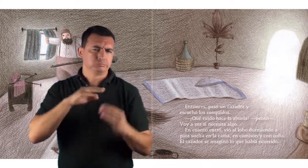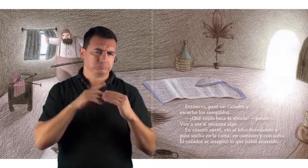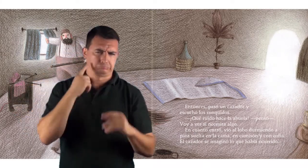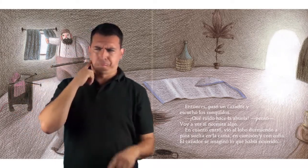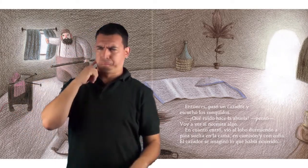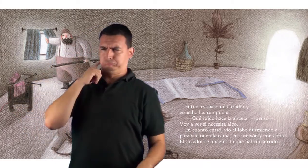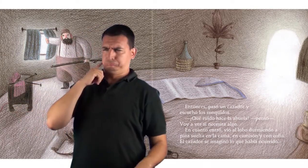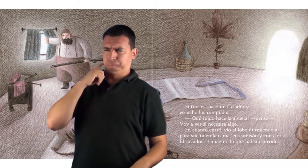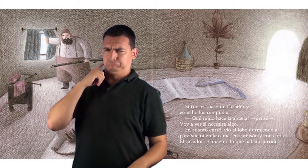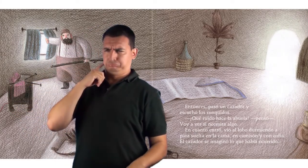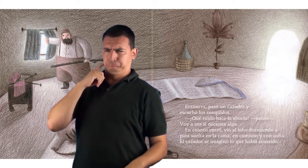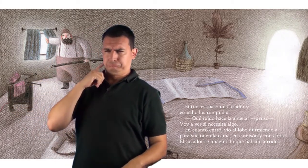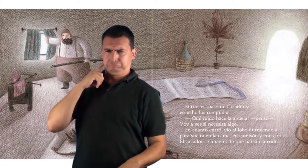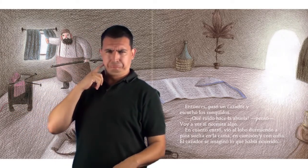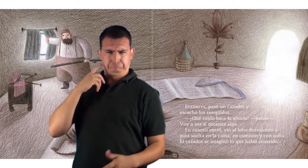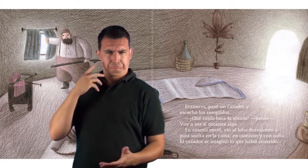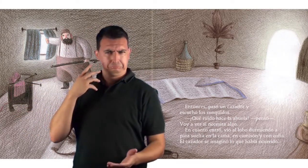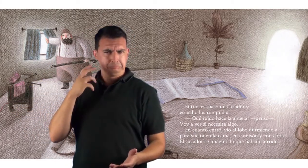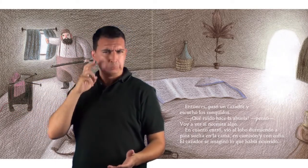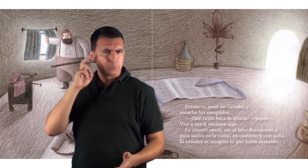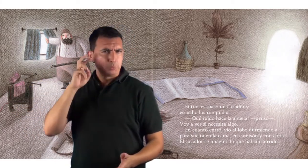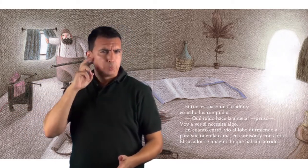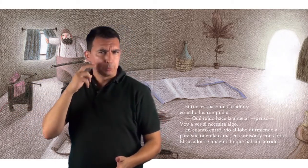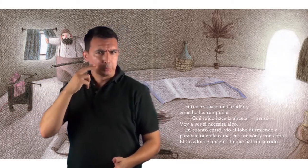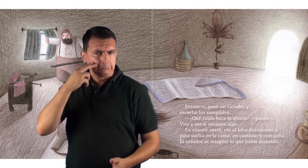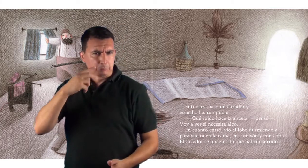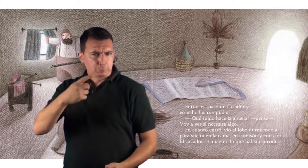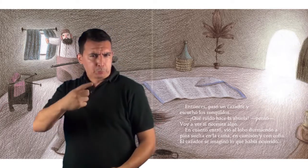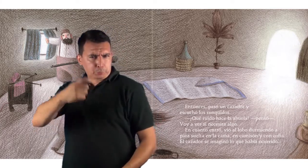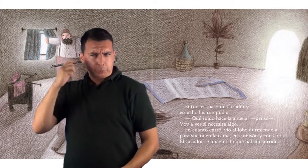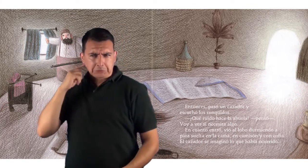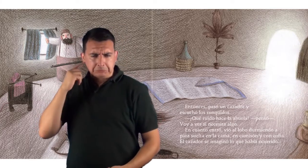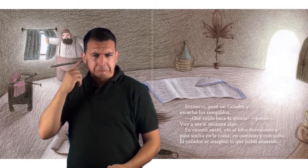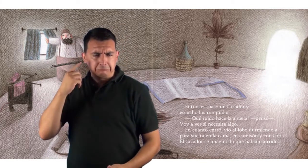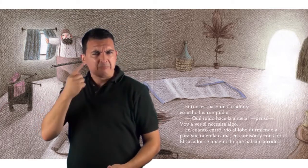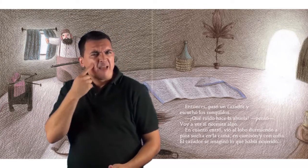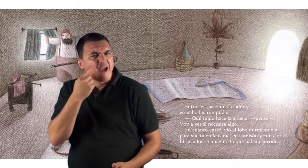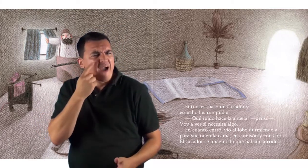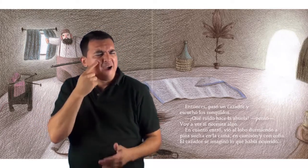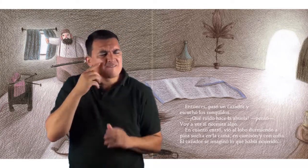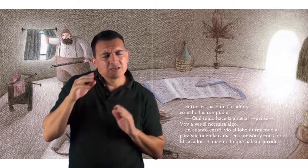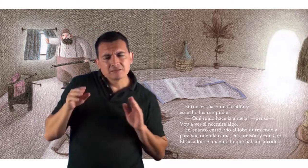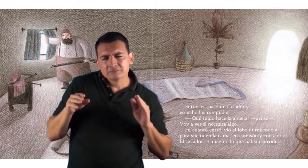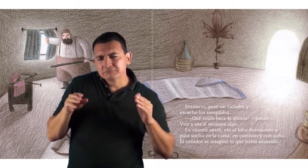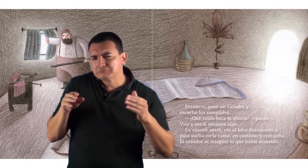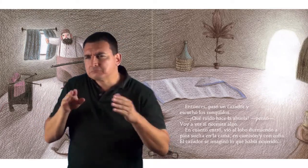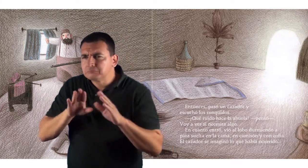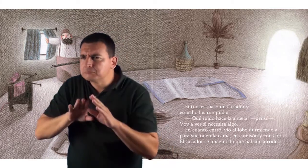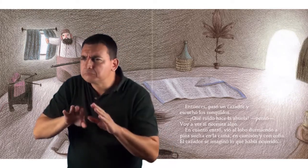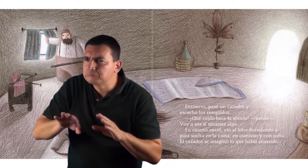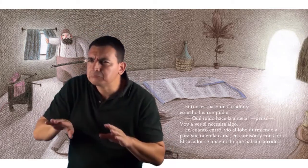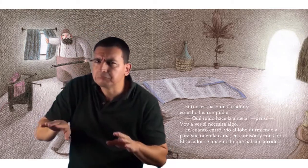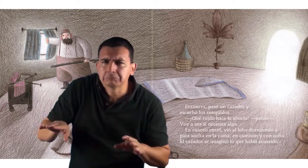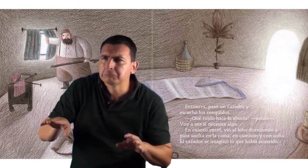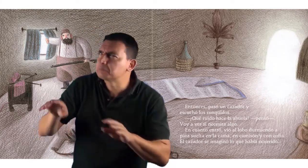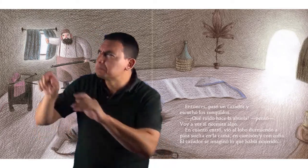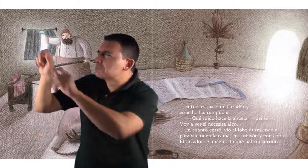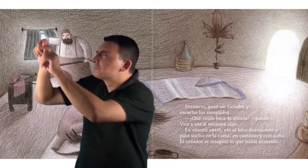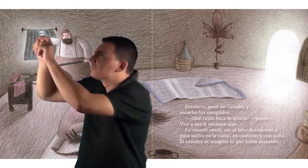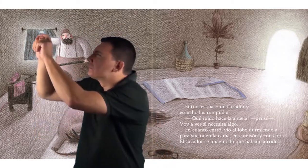¿Qué ruido hace la abuela? Pensó. Voy a ver si necesita algo. En cuanto entró, vio al lobo durmiendo